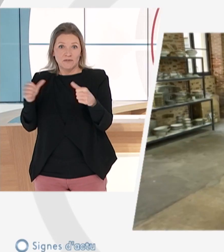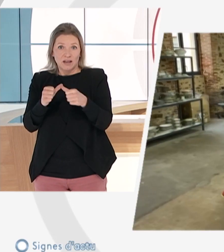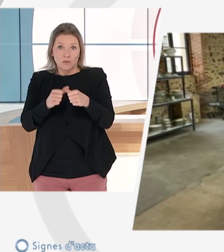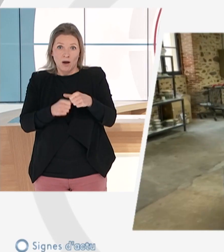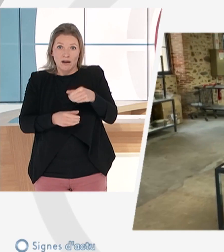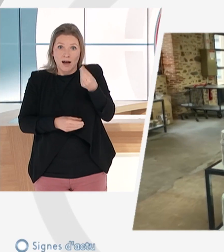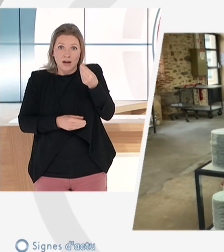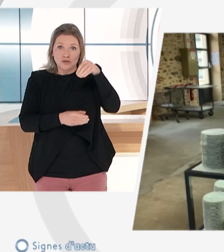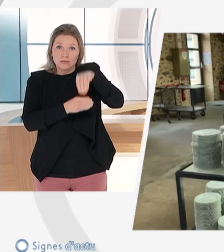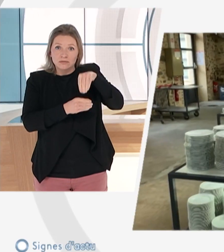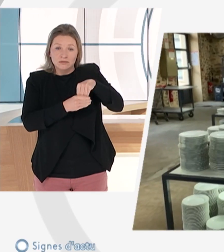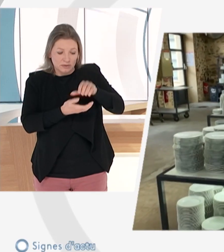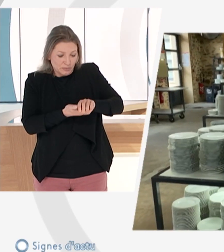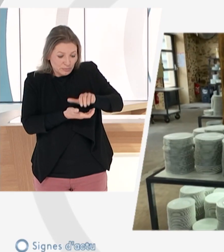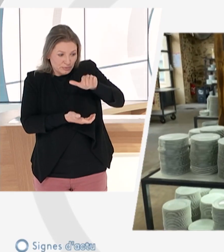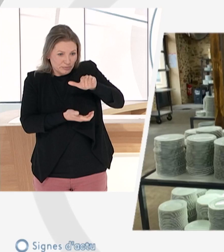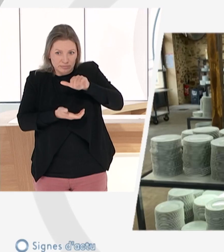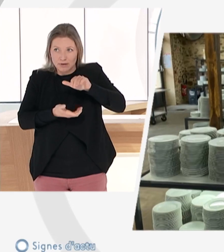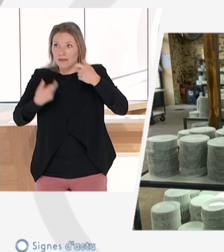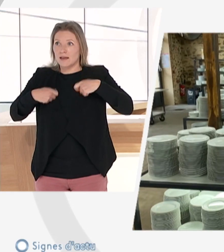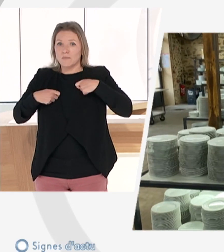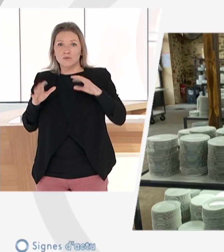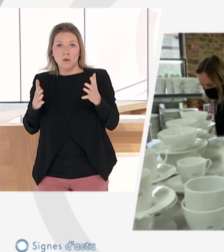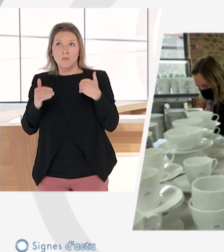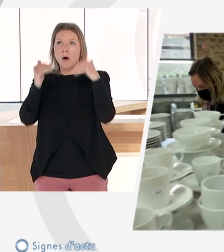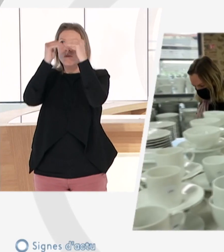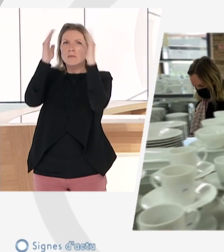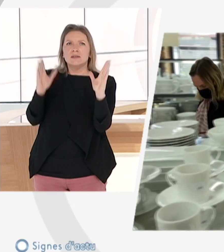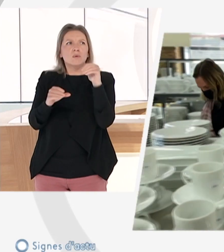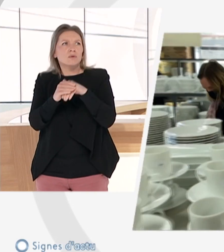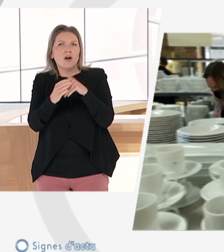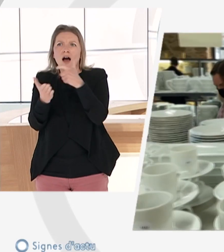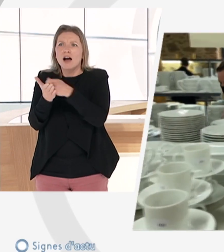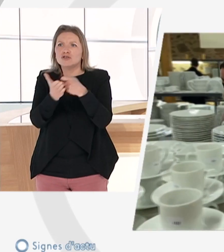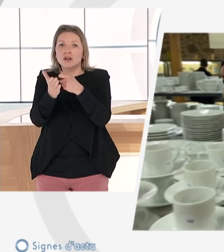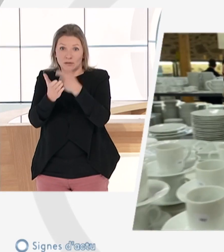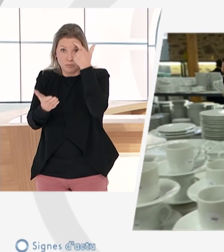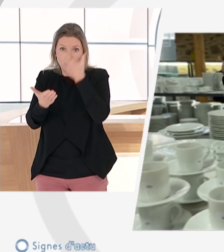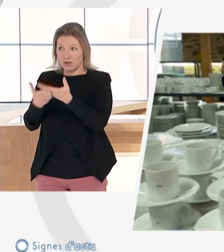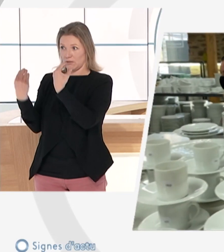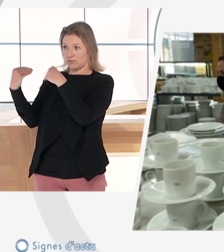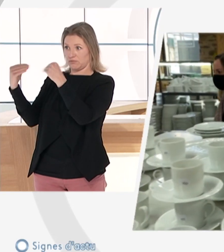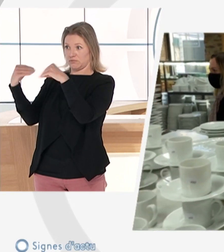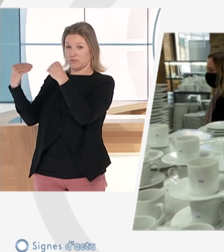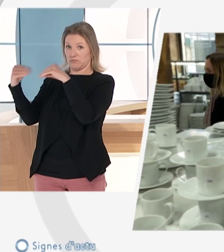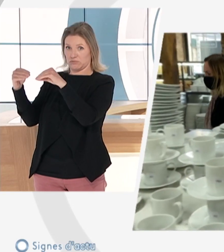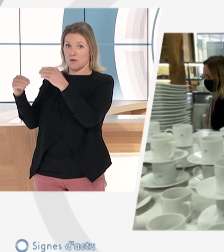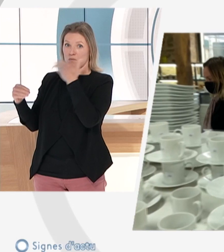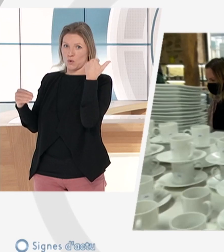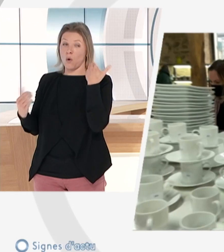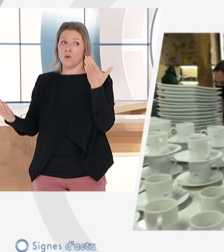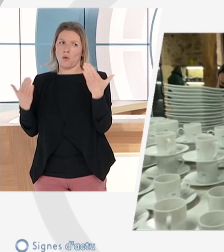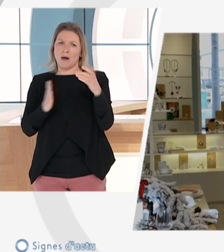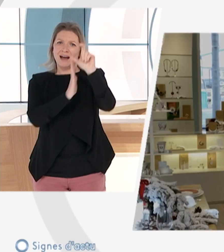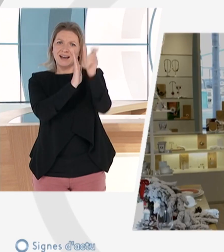l'argent à dépenser. Ils s'intéressent à leur intérieur. L'équipement de la maison fonctionne pas trop mal, en tout cas est moins touché que